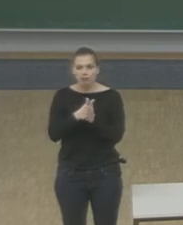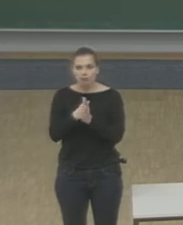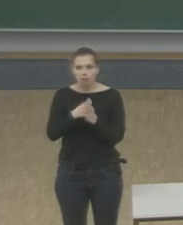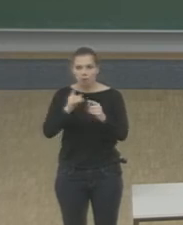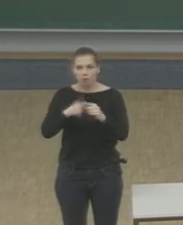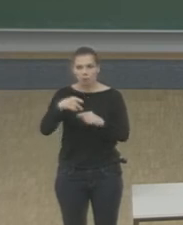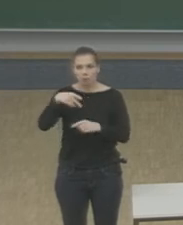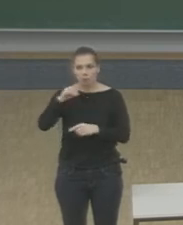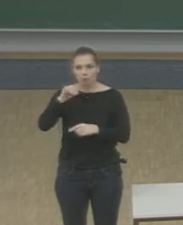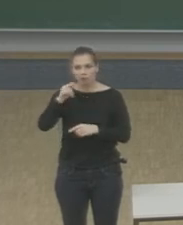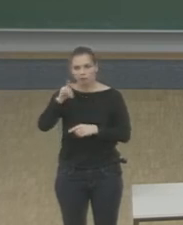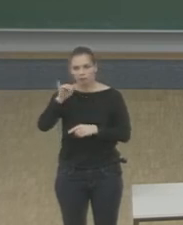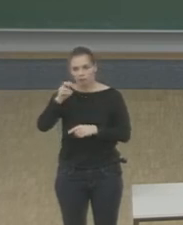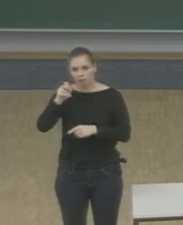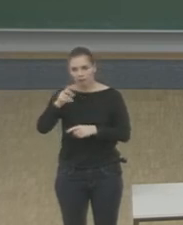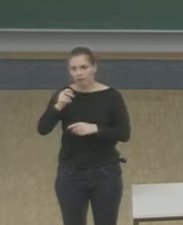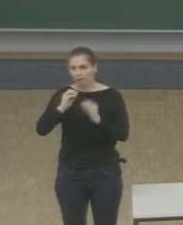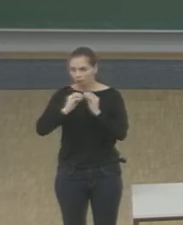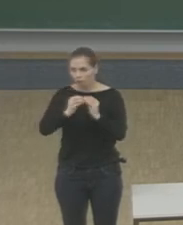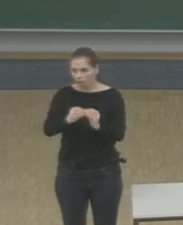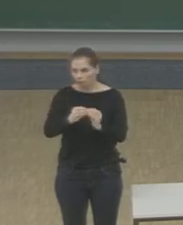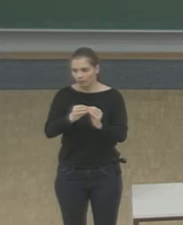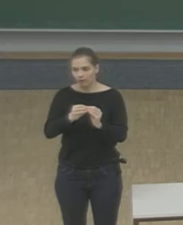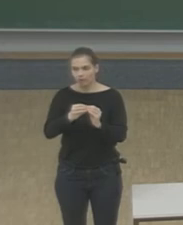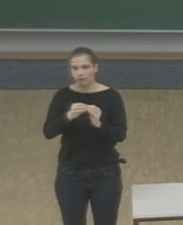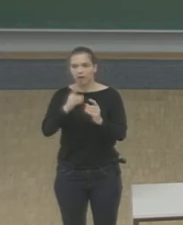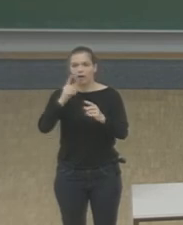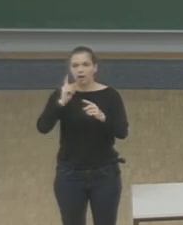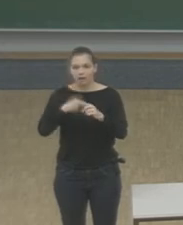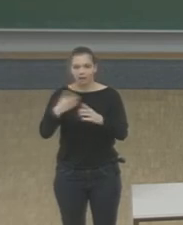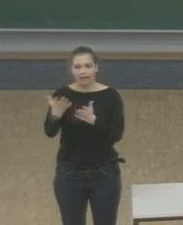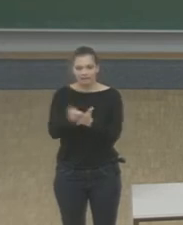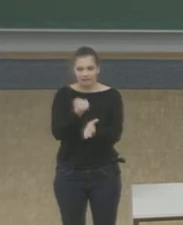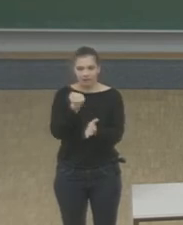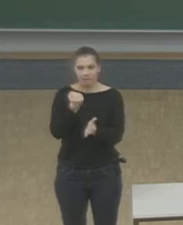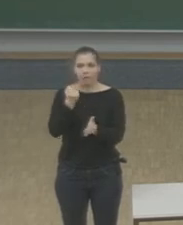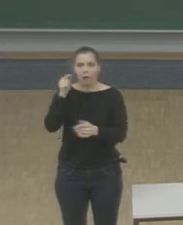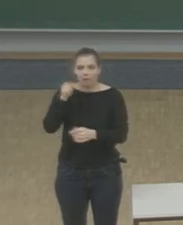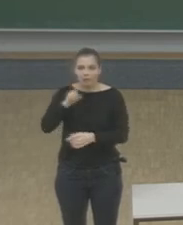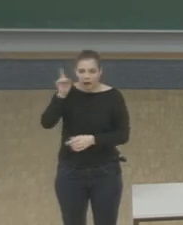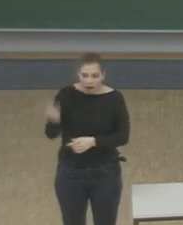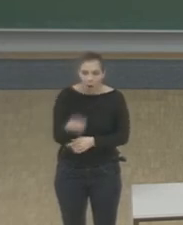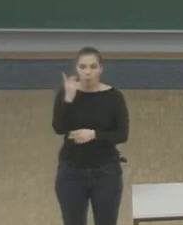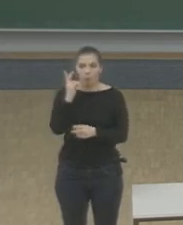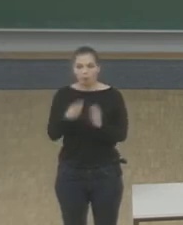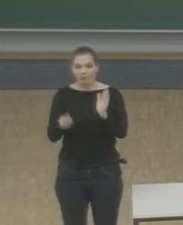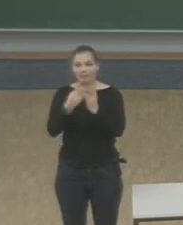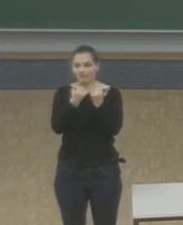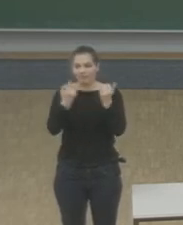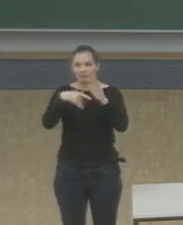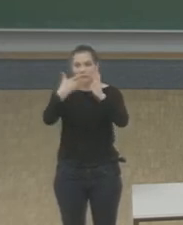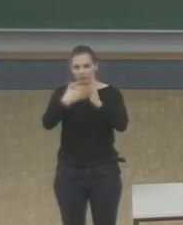volitionalen Komponenten erworben werden könnten und dass dies grosso modo auch noch durch entsprechende